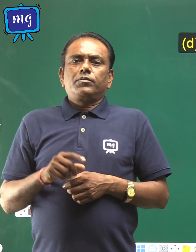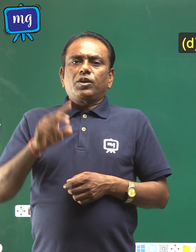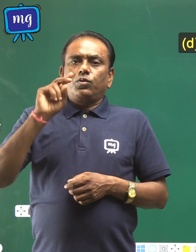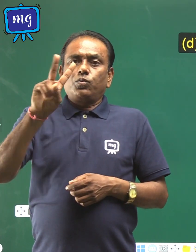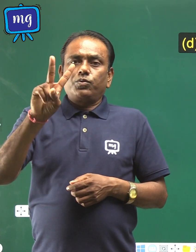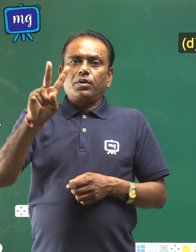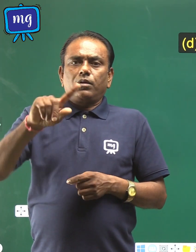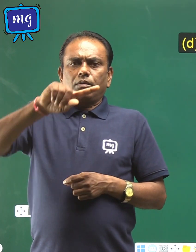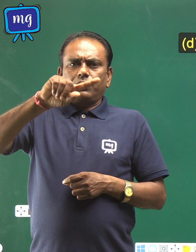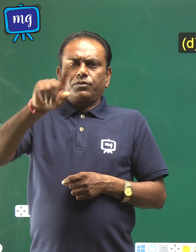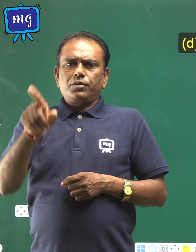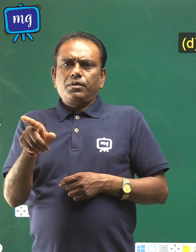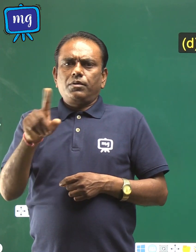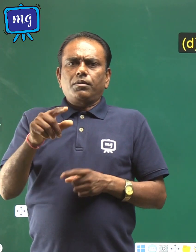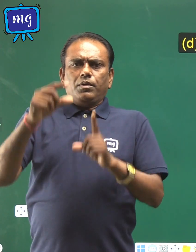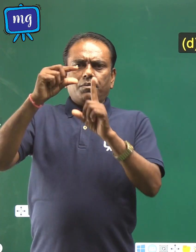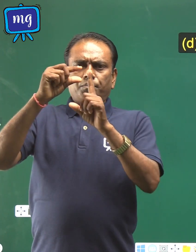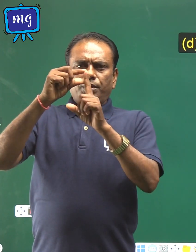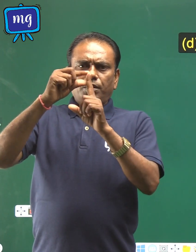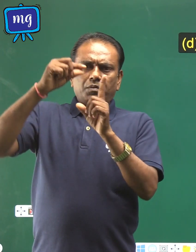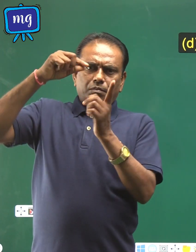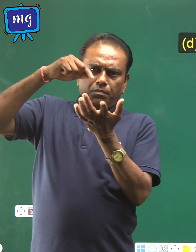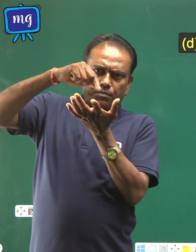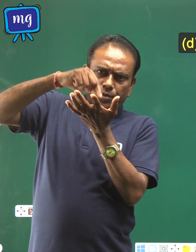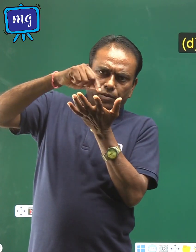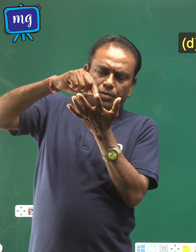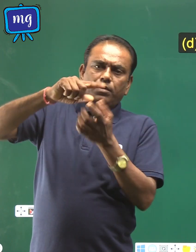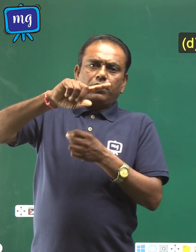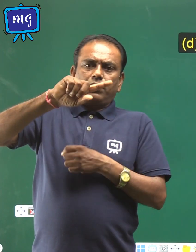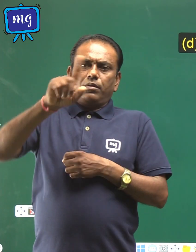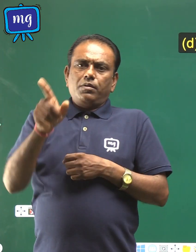दूसरा चाप P बिंदु पर रख कर काटेंगे।